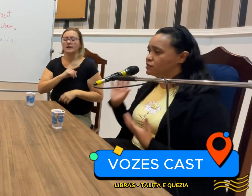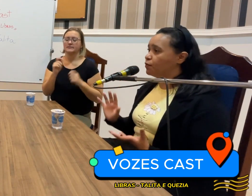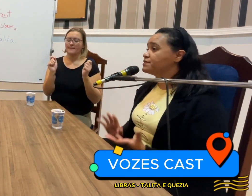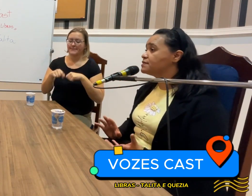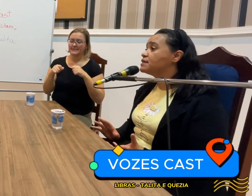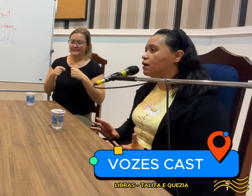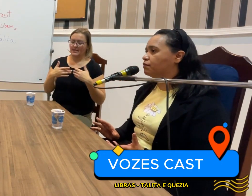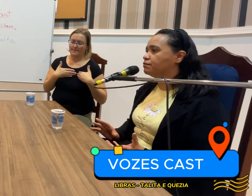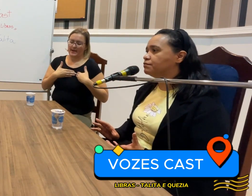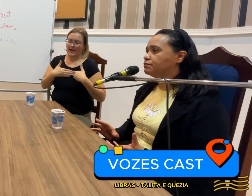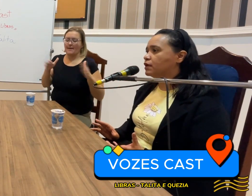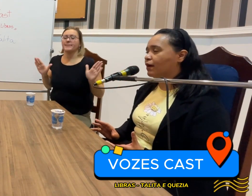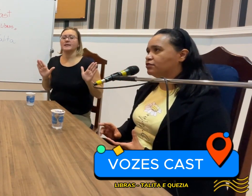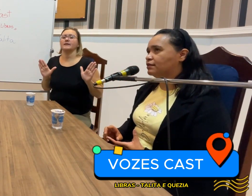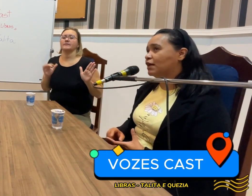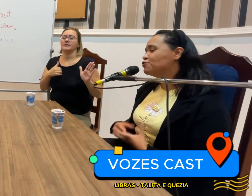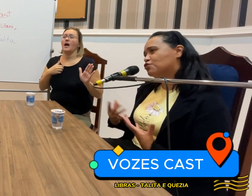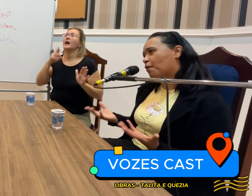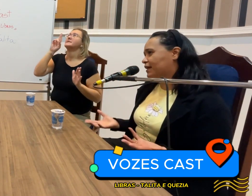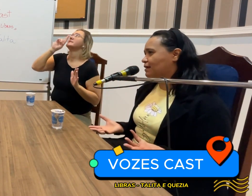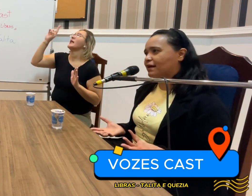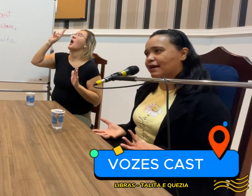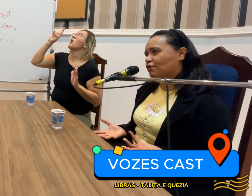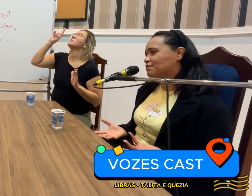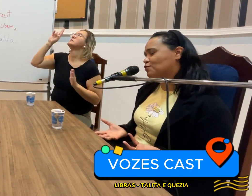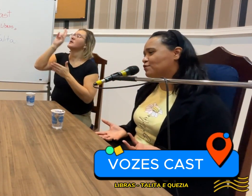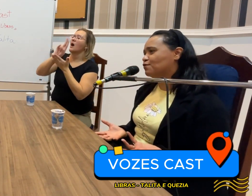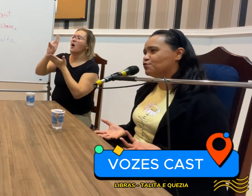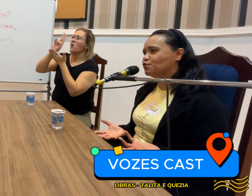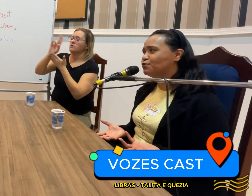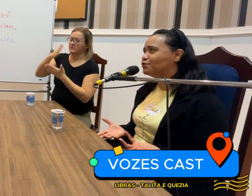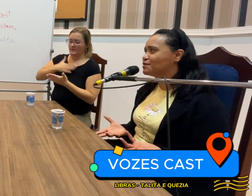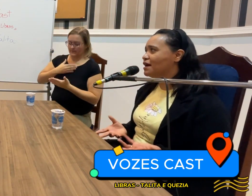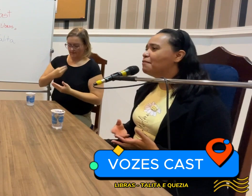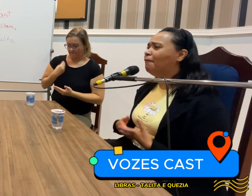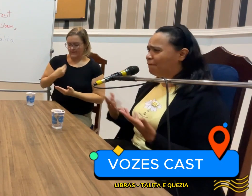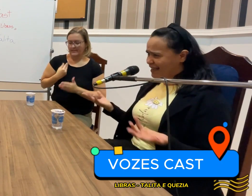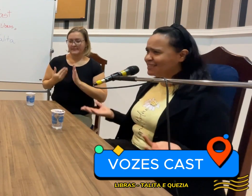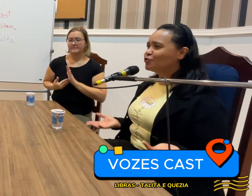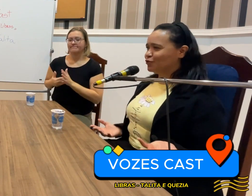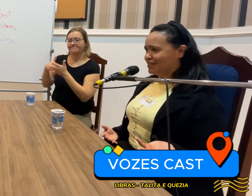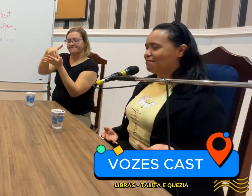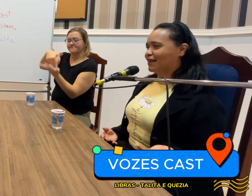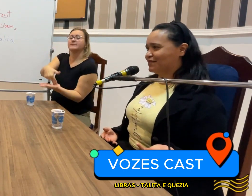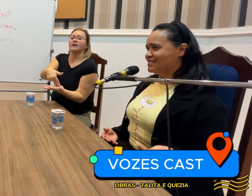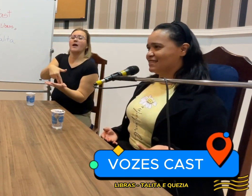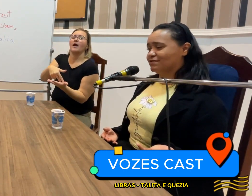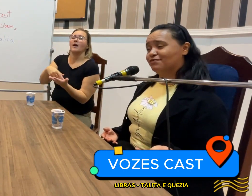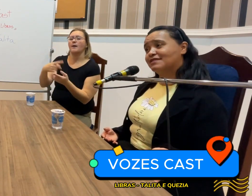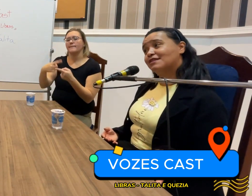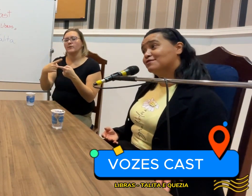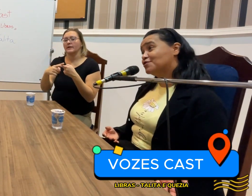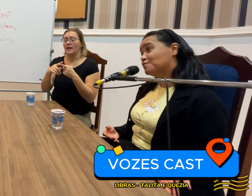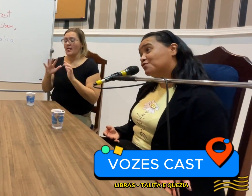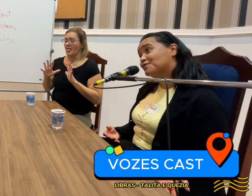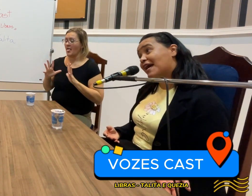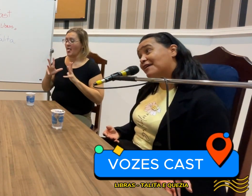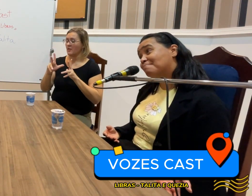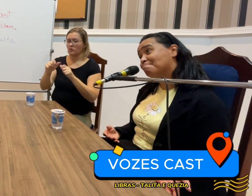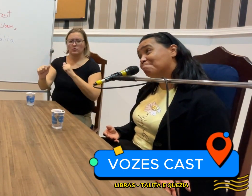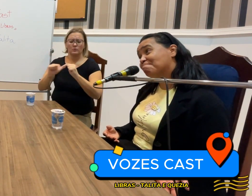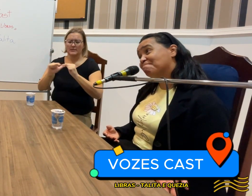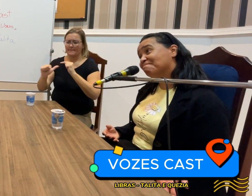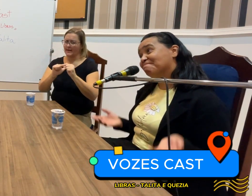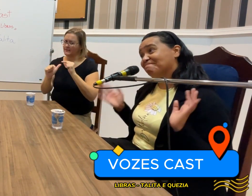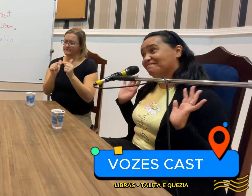de disposição. Eu acho, não só para trabalhar com missões com surdos, mas em todo o trabalho cristão. Se você não se